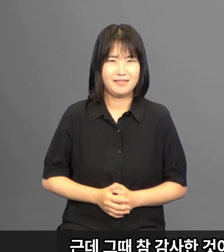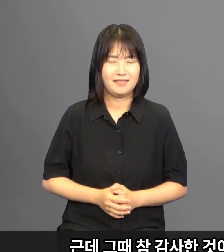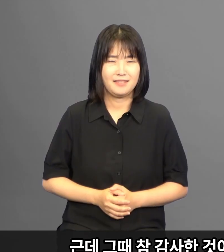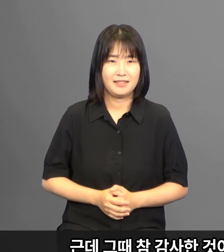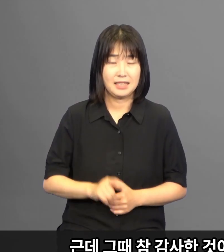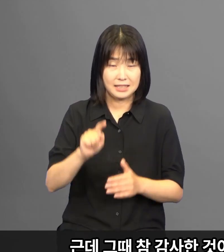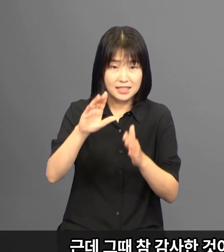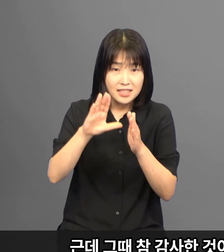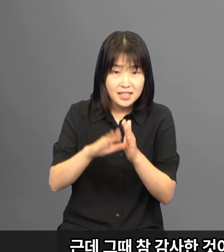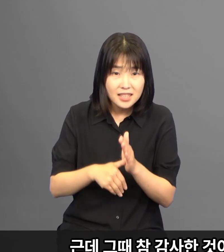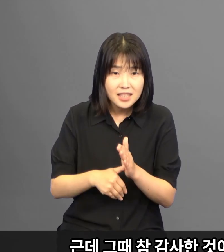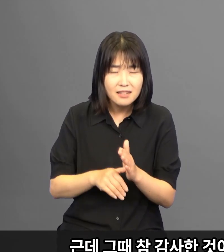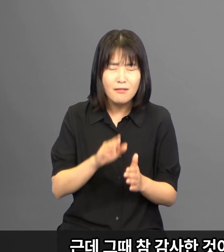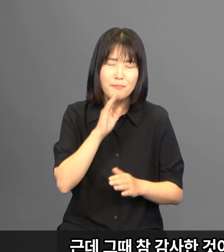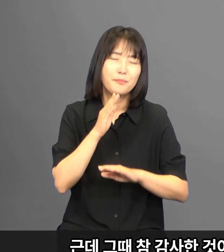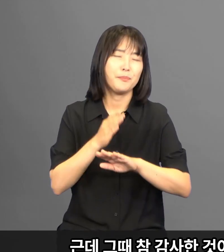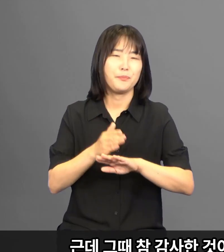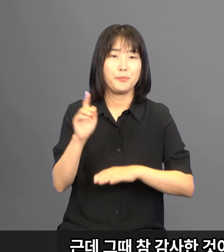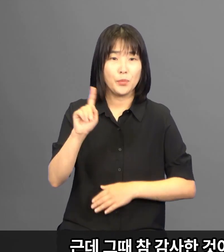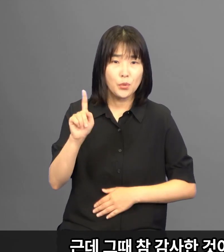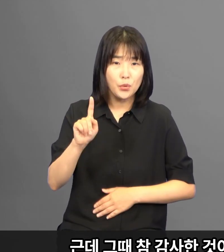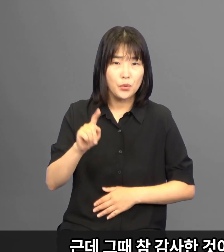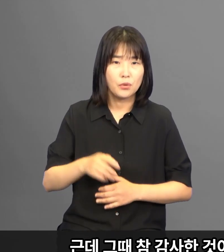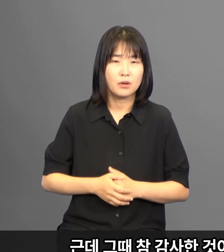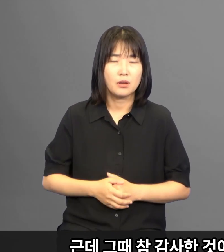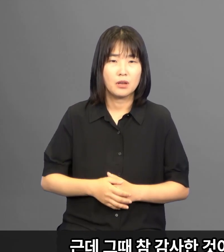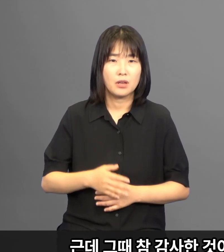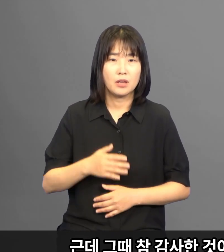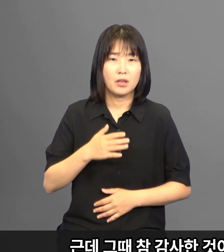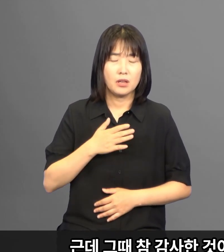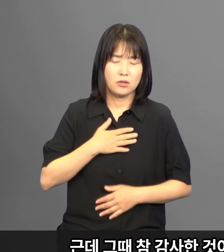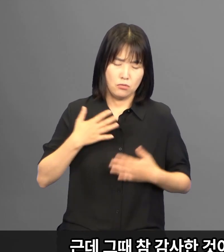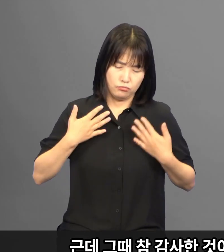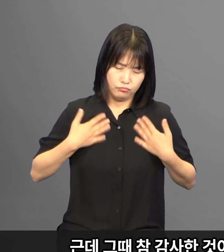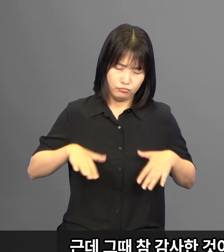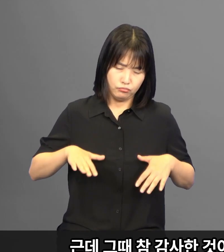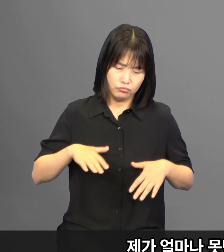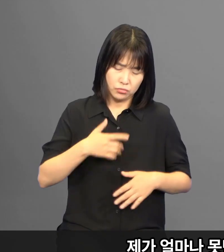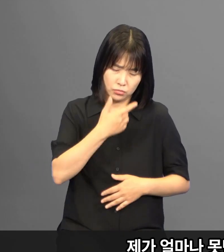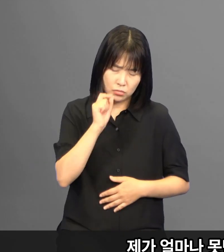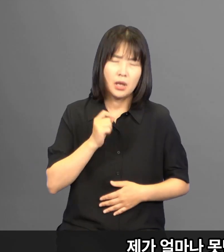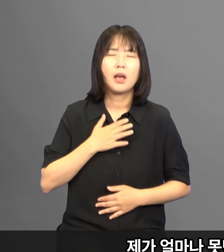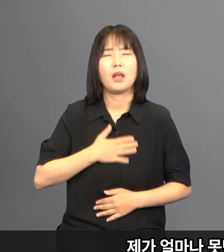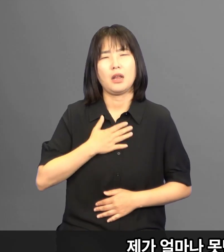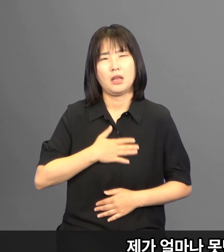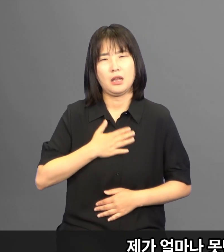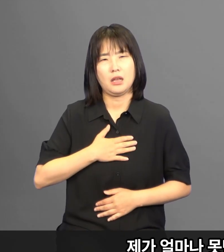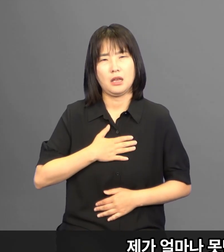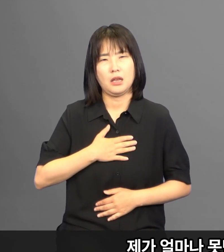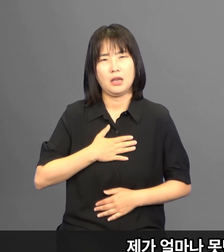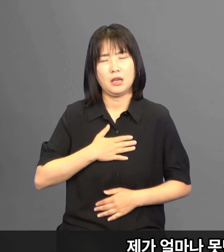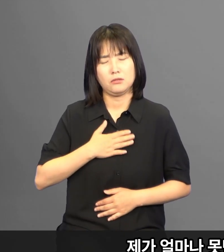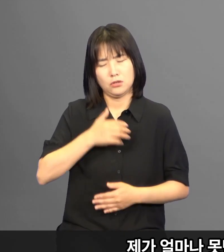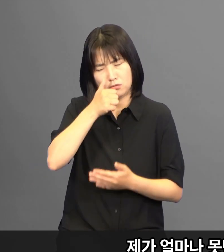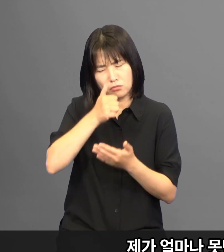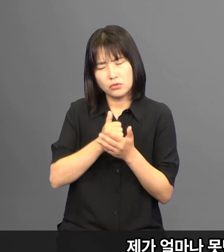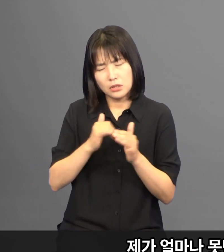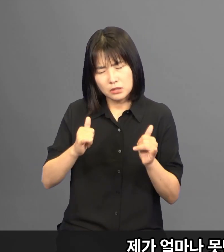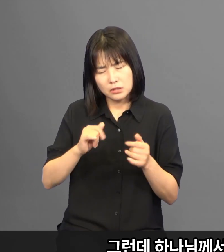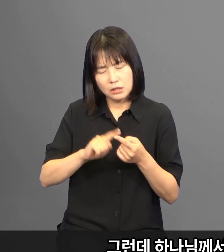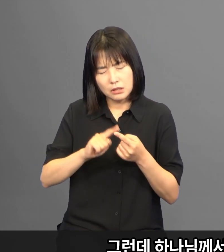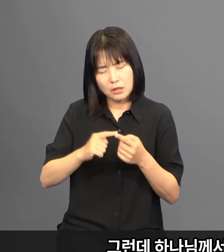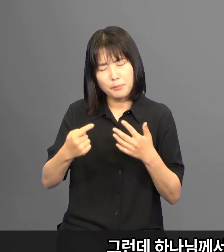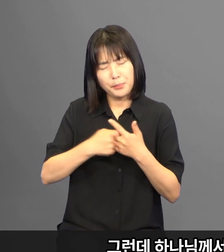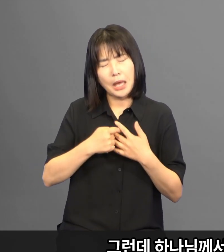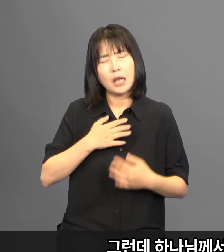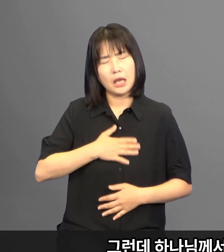근데 그때 참 감사한 것이, 저는 저희 연약함을 알거든요. 제가 얼마나 못난 죄인인지를 알거든요.